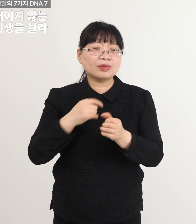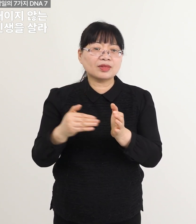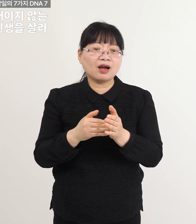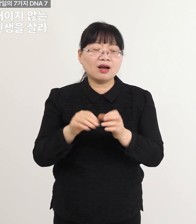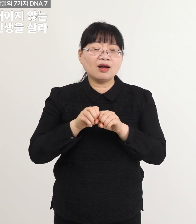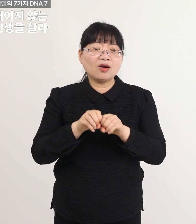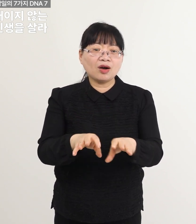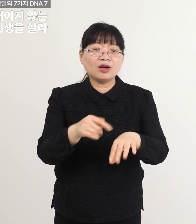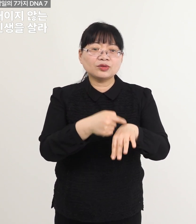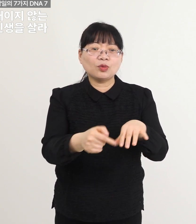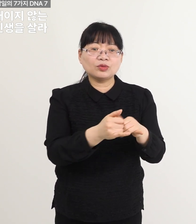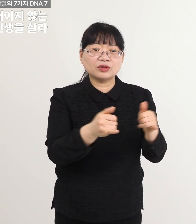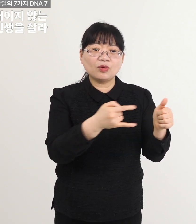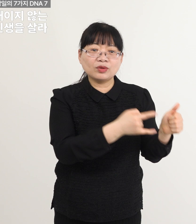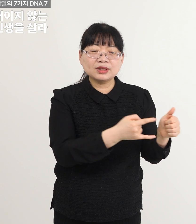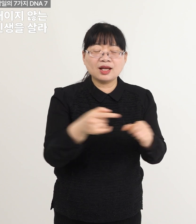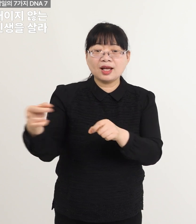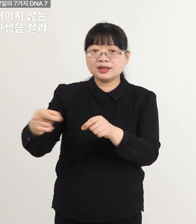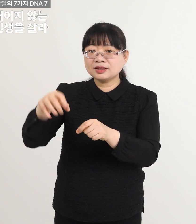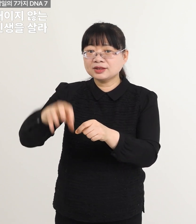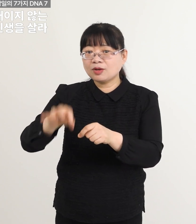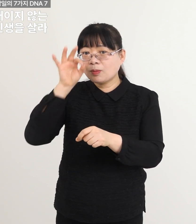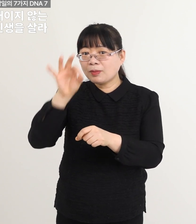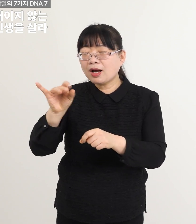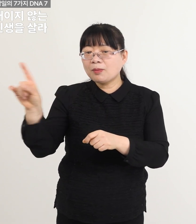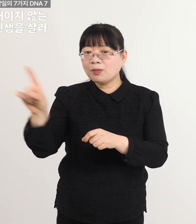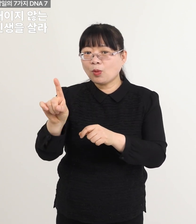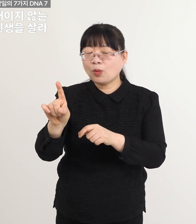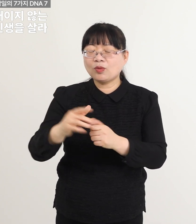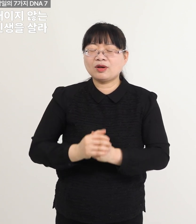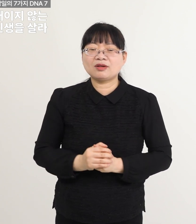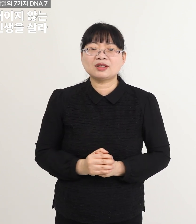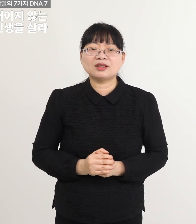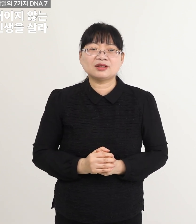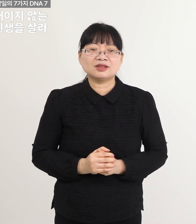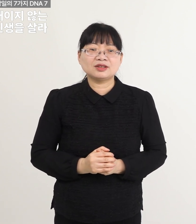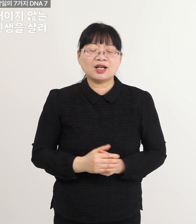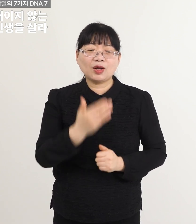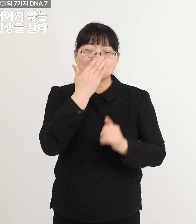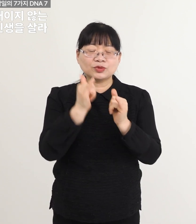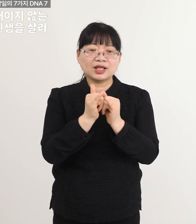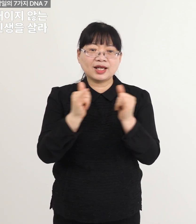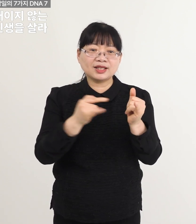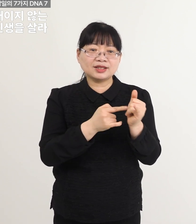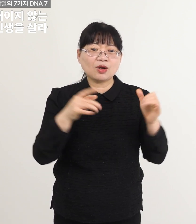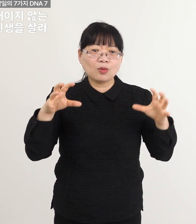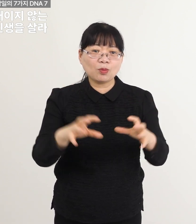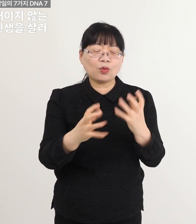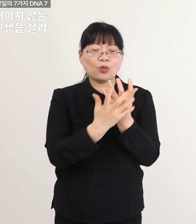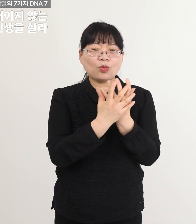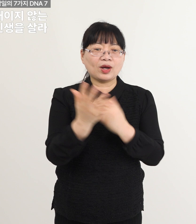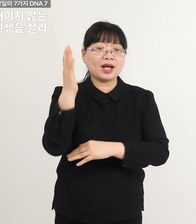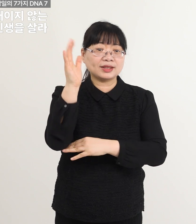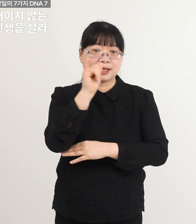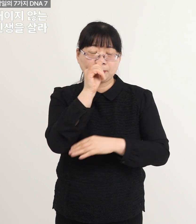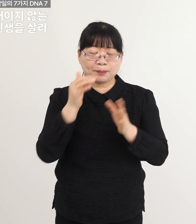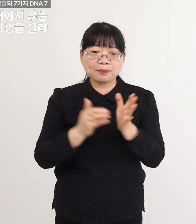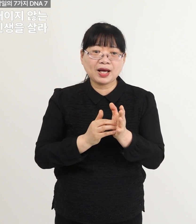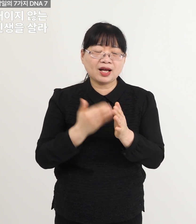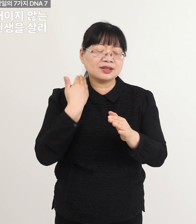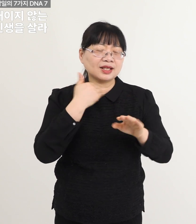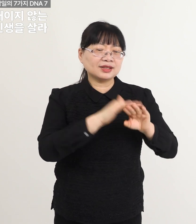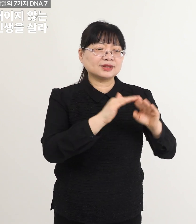살던 동족들이 요 근처에는 사실 그 유대인들이 모이는 회당이 있었다 그래요. 이